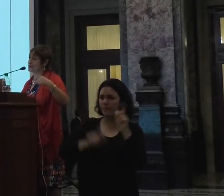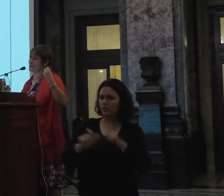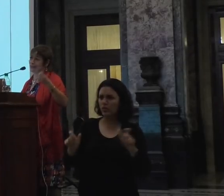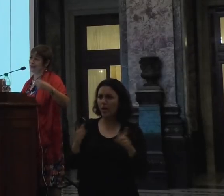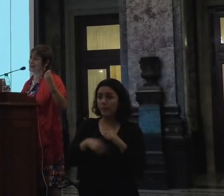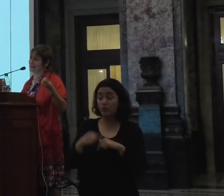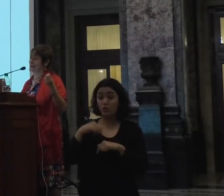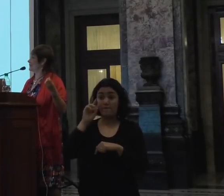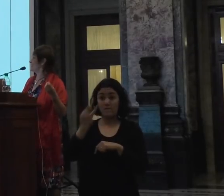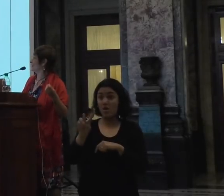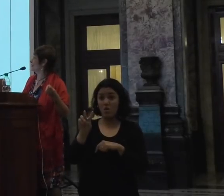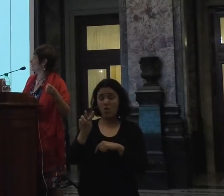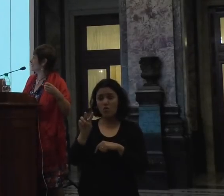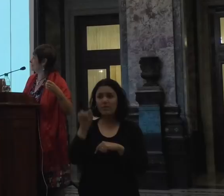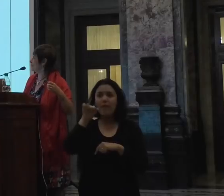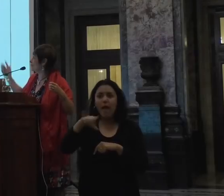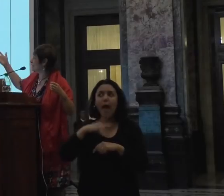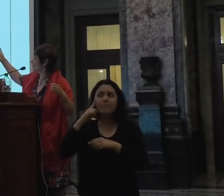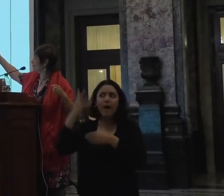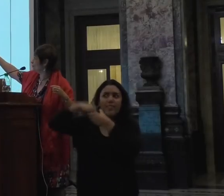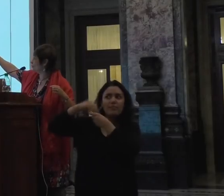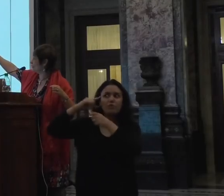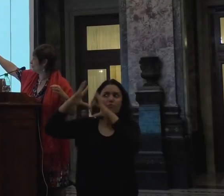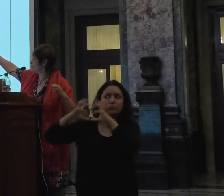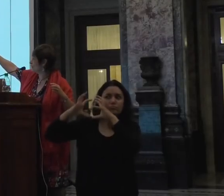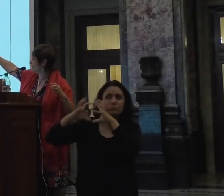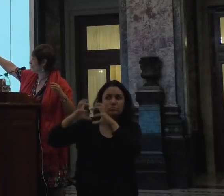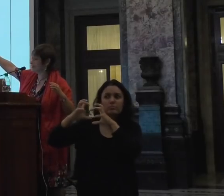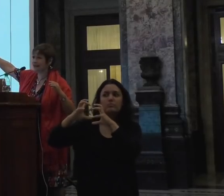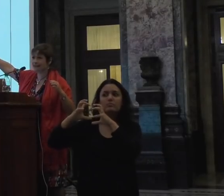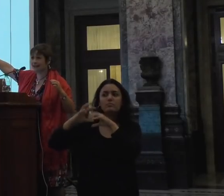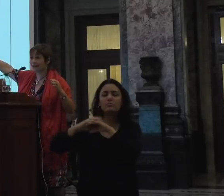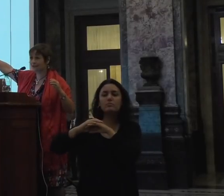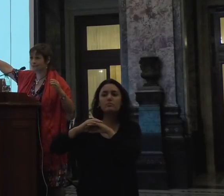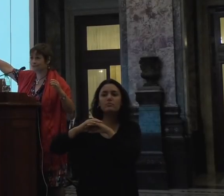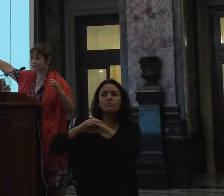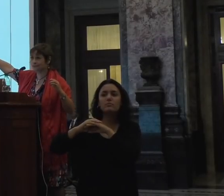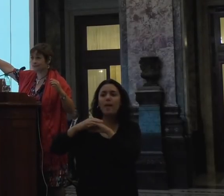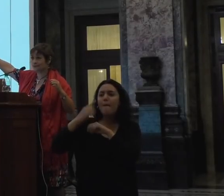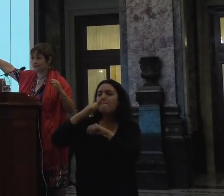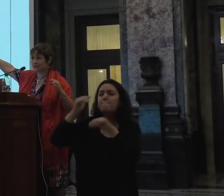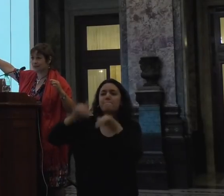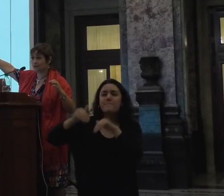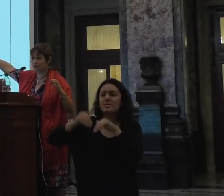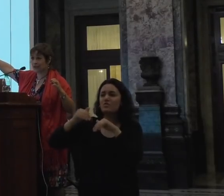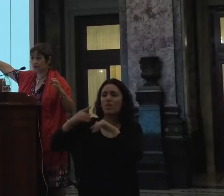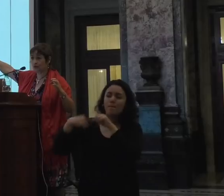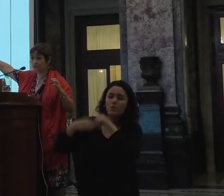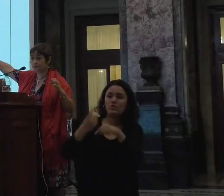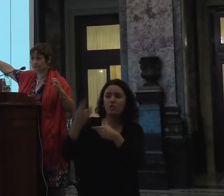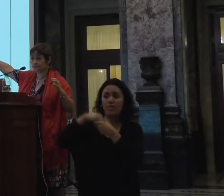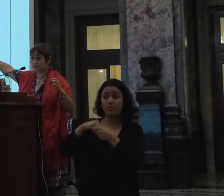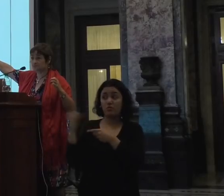de computaciones cerebrales que están pasando. Muy rápido, supongo que todos pueden ver lo que está a la izquierda. ¿Sí? ¿Un